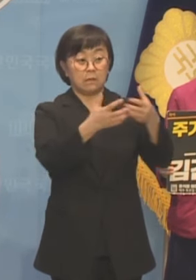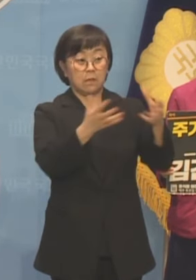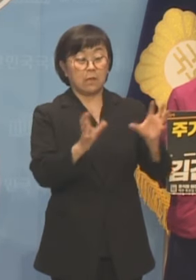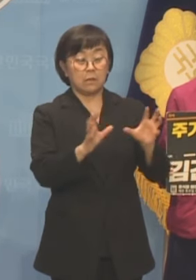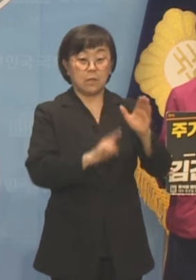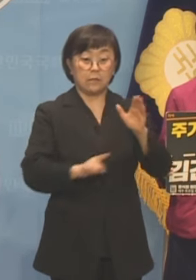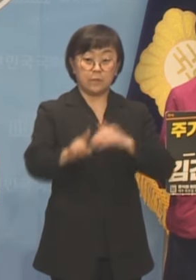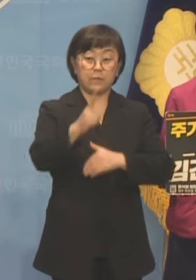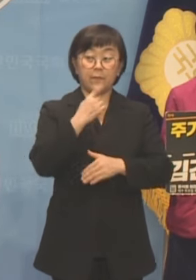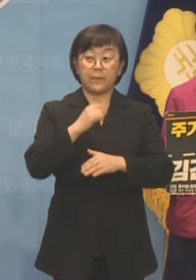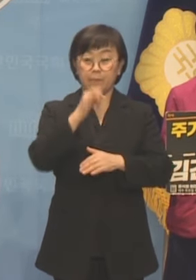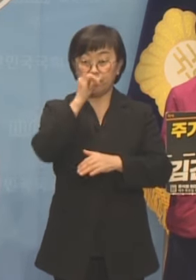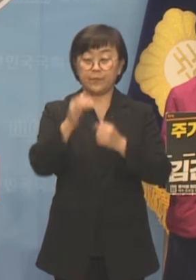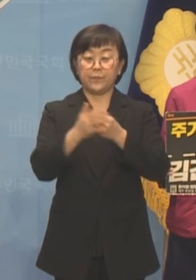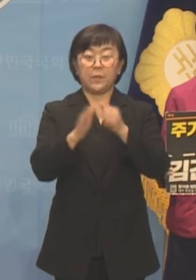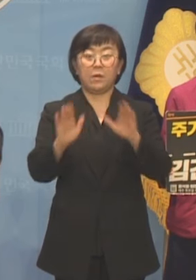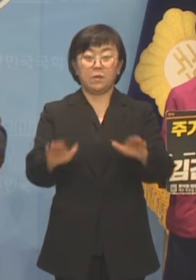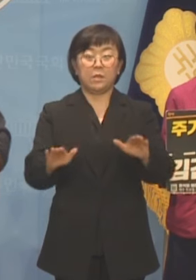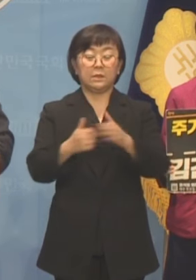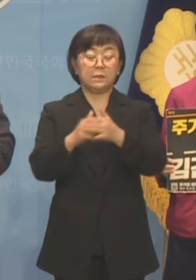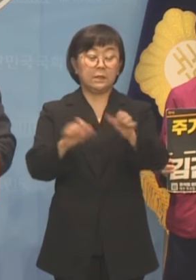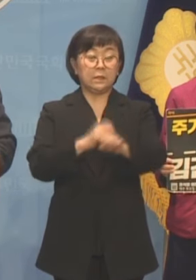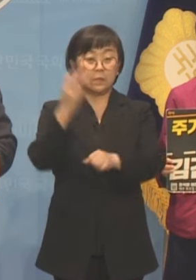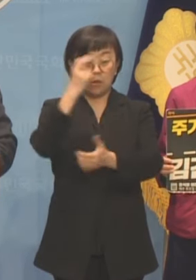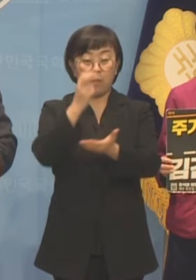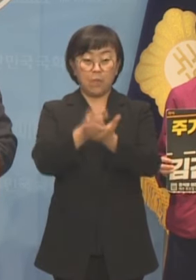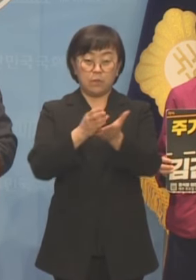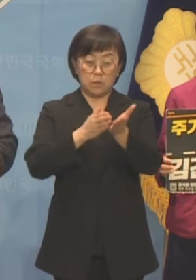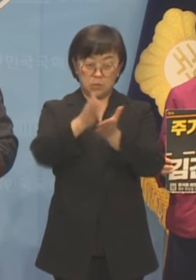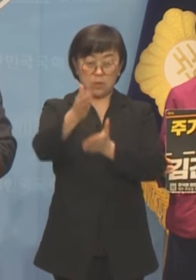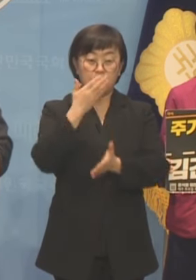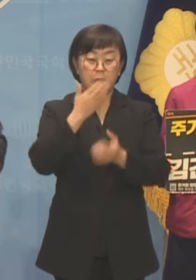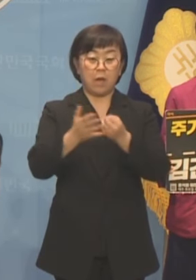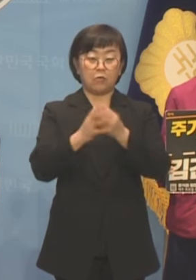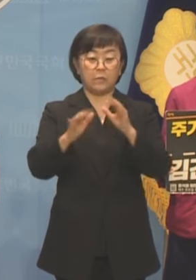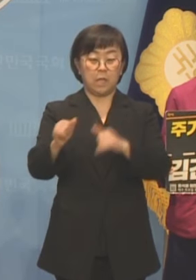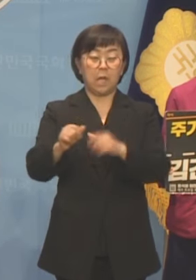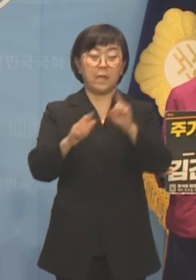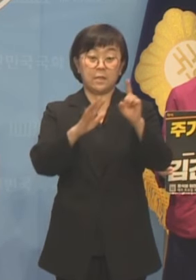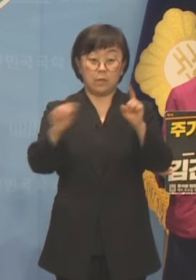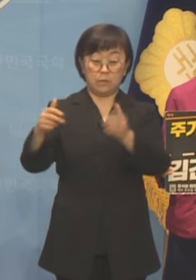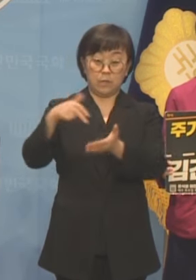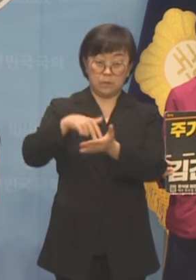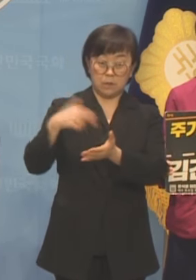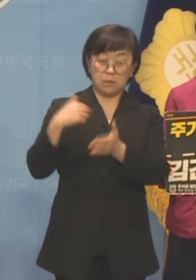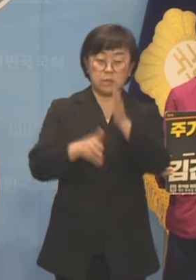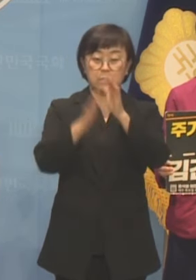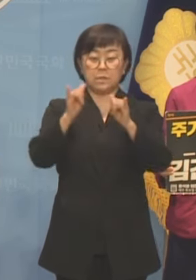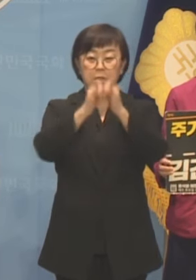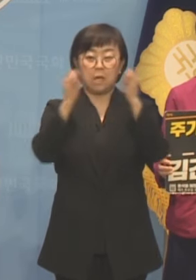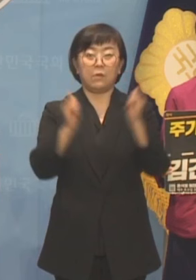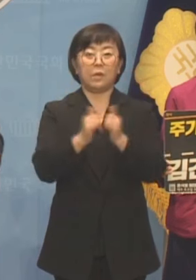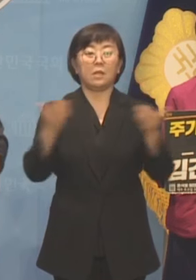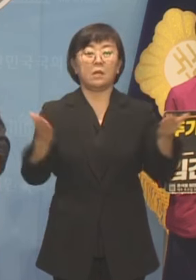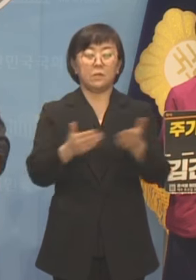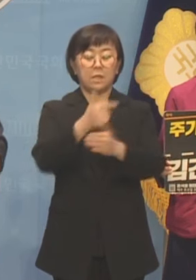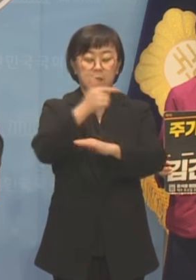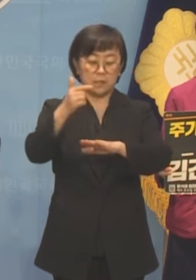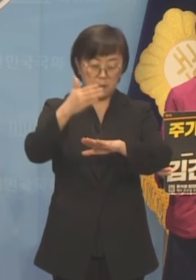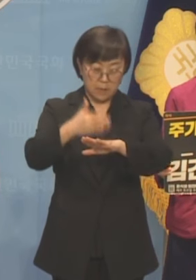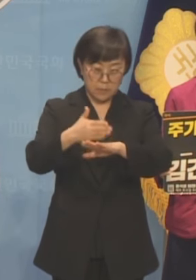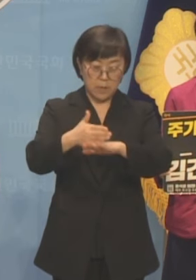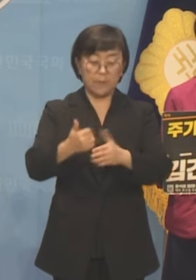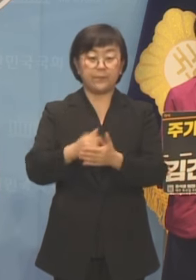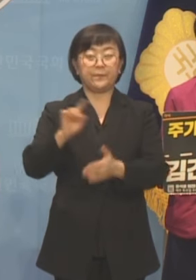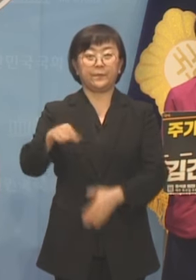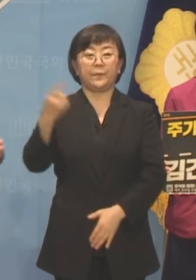앞장 주셔서 오늘 어 김 특법 통과 도 있었습니다 국민의 한 사서 또 시민사회 일꾼으로서 깊이